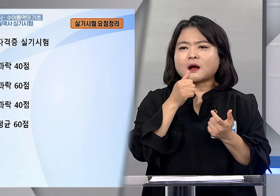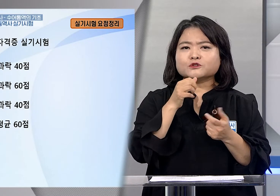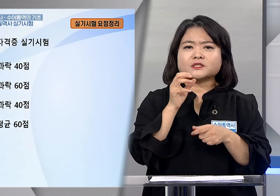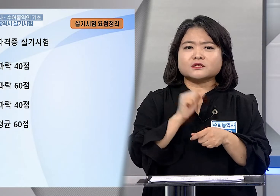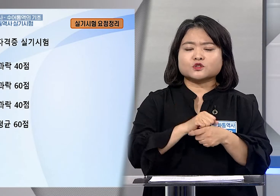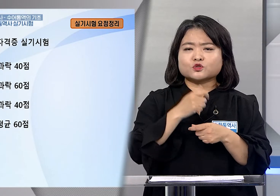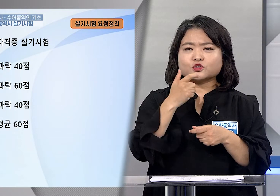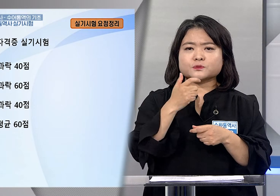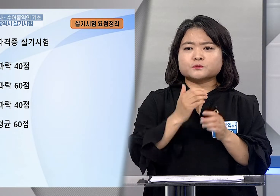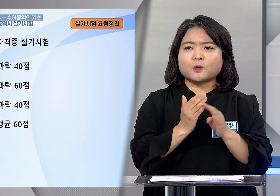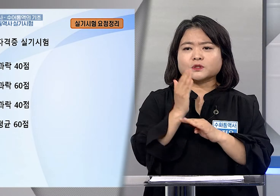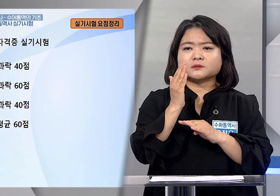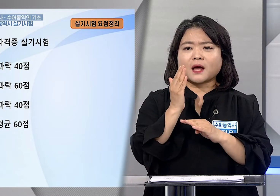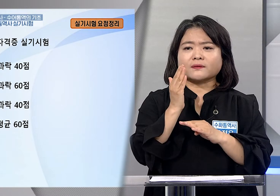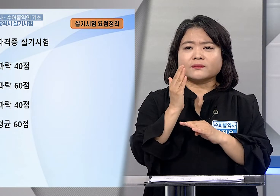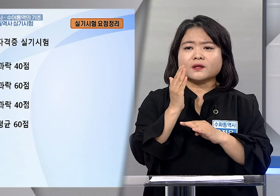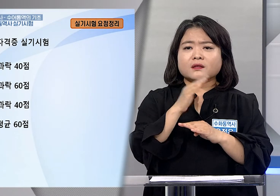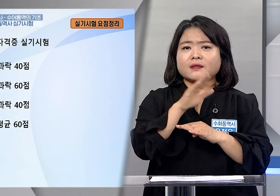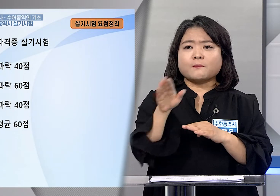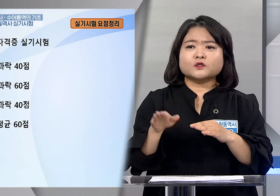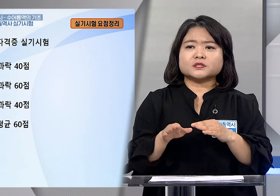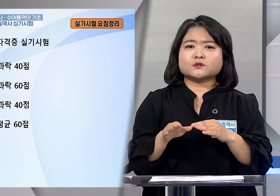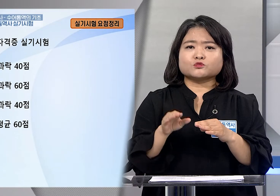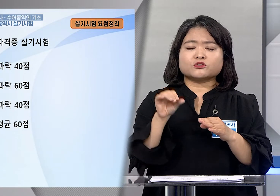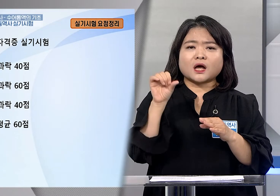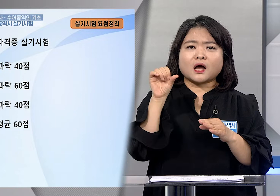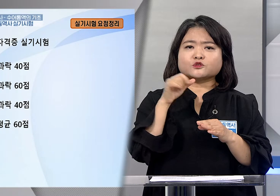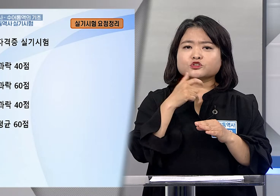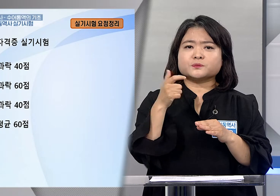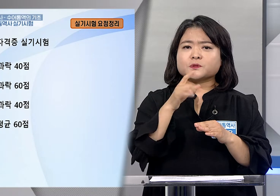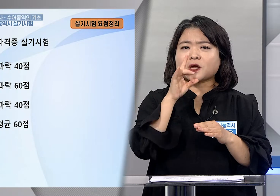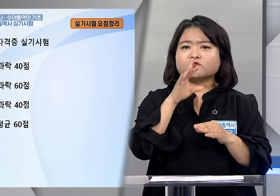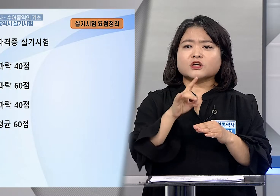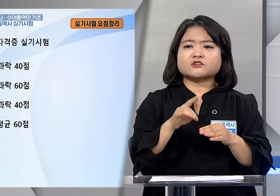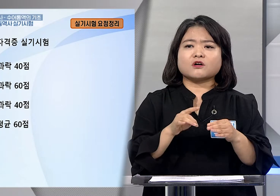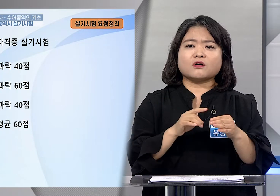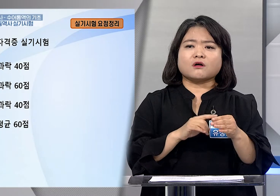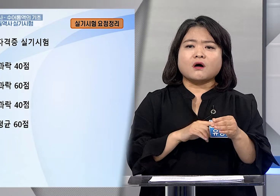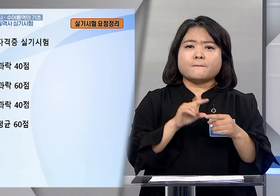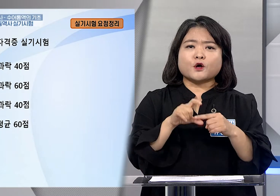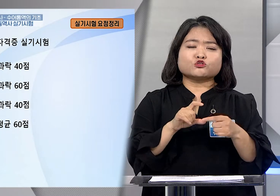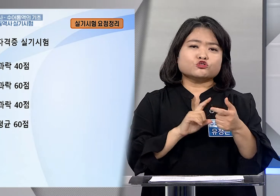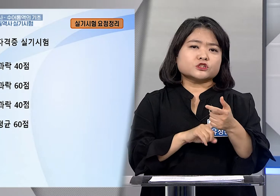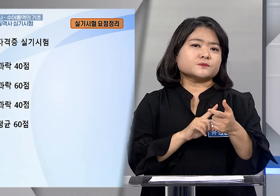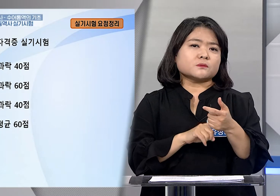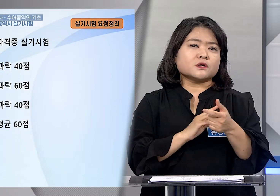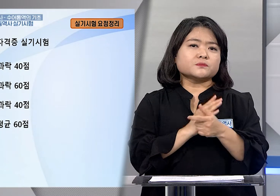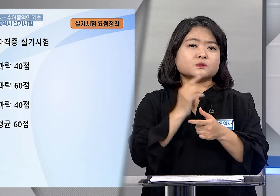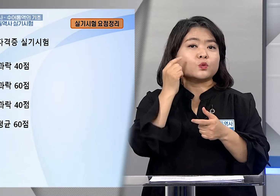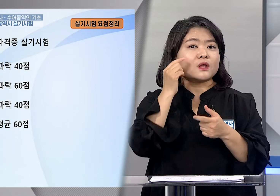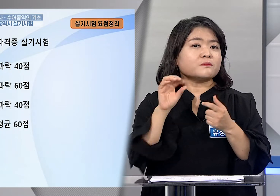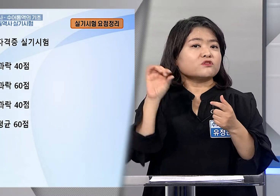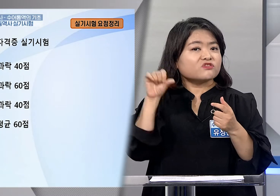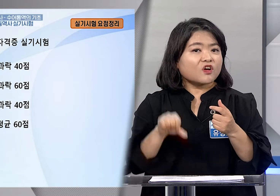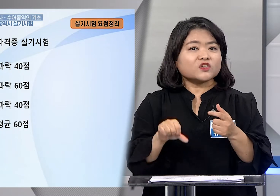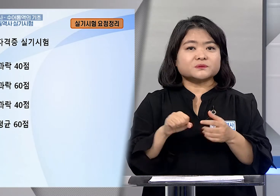잘 쳐서 60점 넘었지만 나머지 점수가 60점이 안 돼서 평균 60점을 넘지 못하면